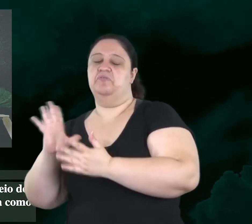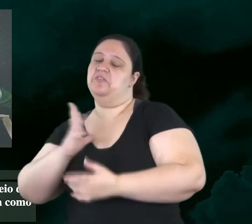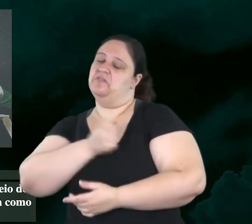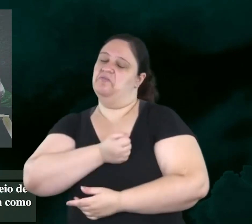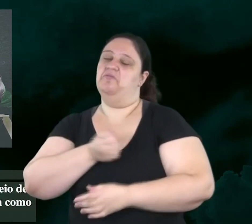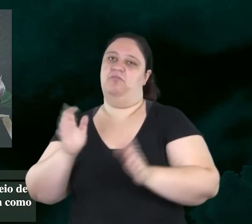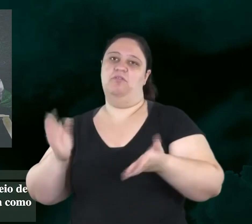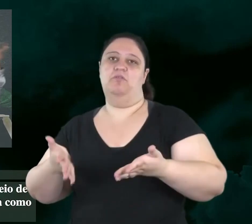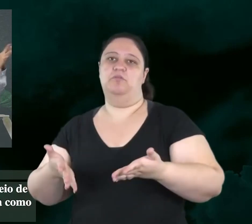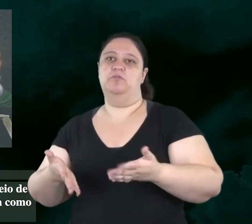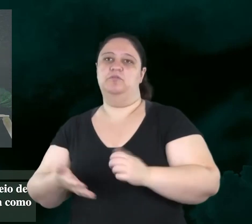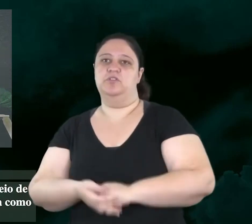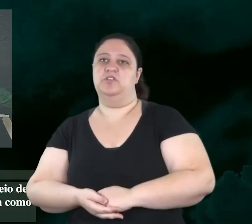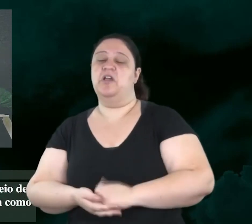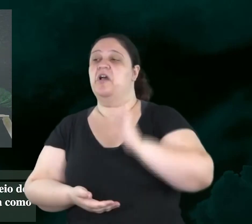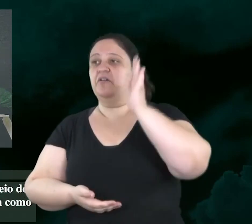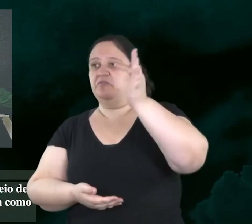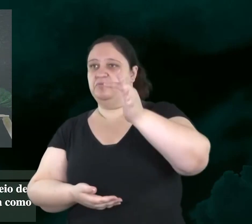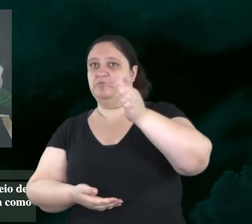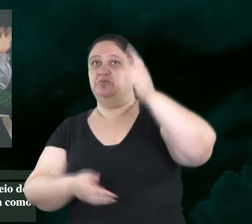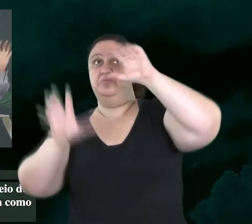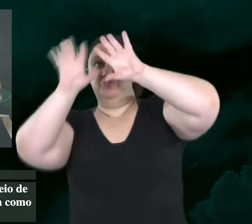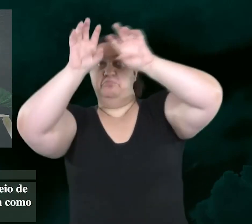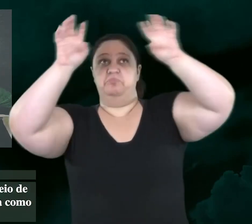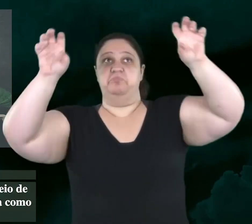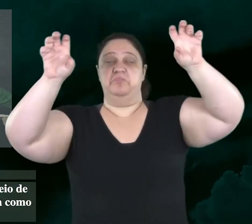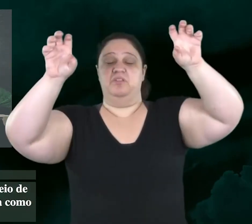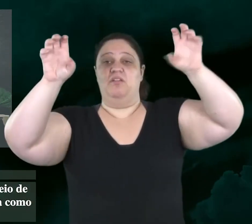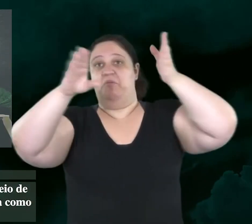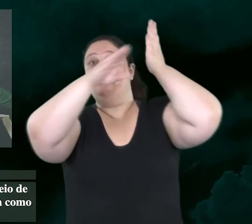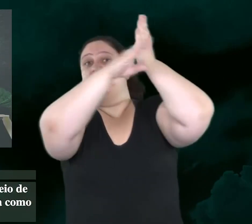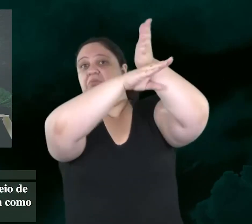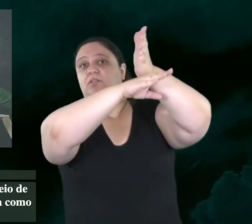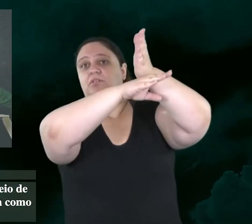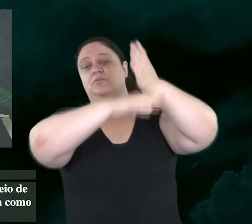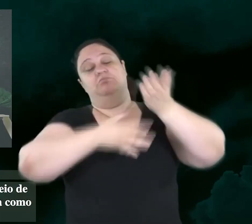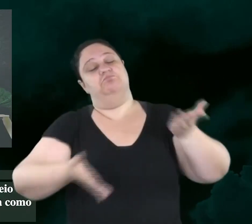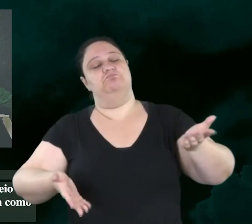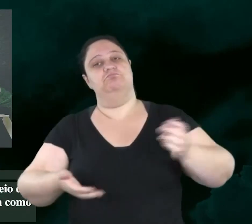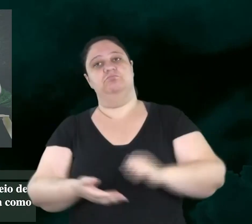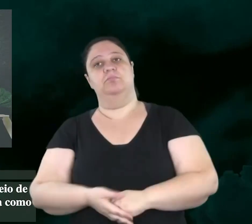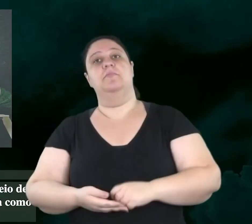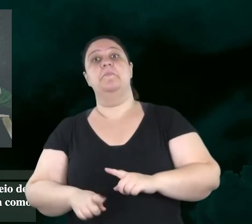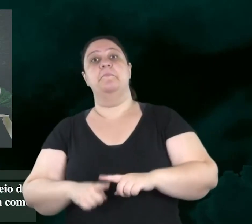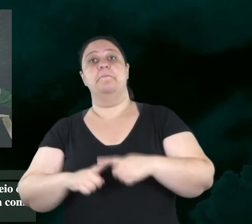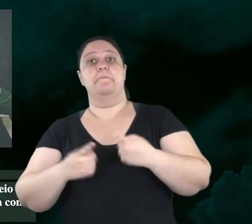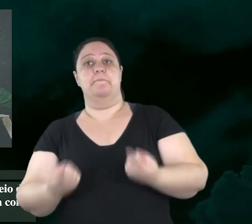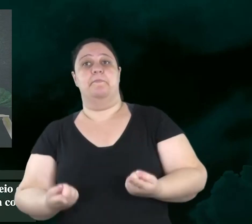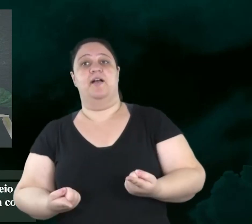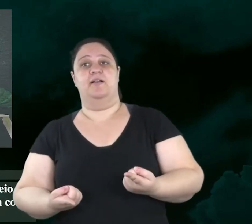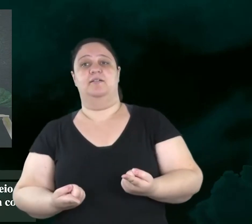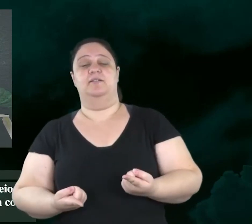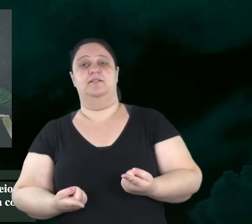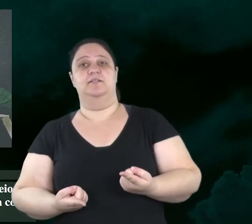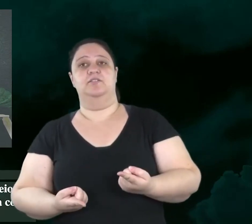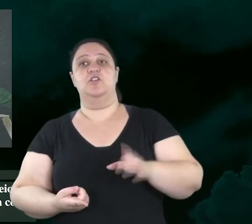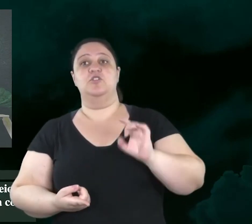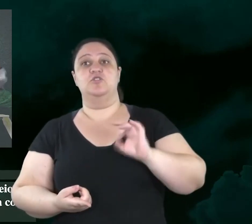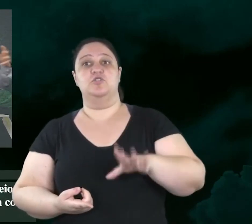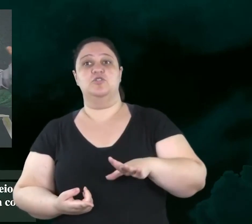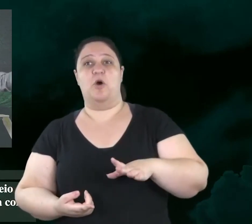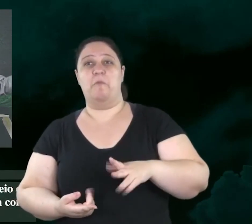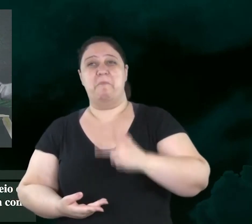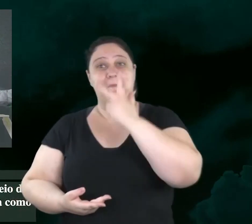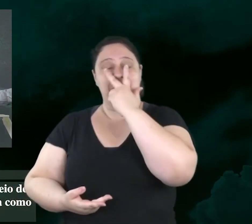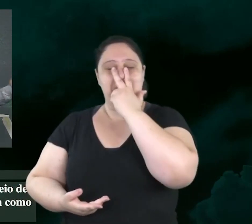e eles um dia vão entrar para o céu. Esse é o conceito geral dos cristãos. Mas não basta apenas ter a